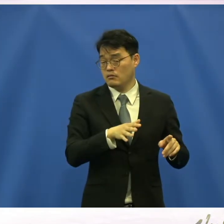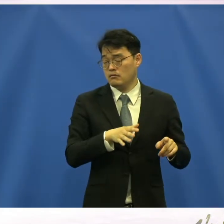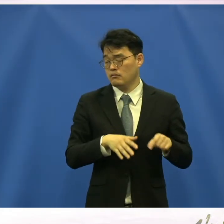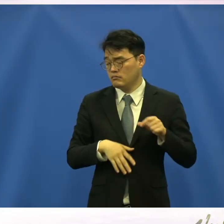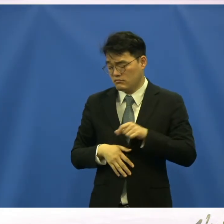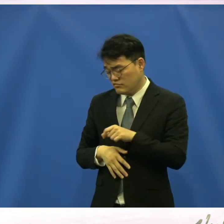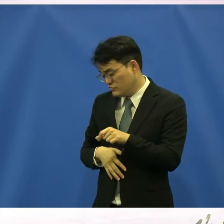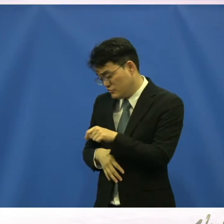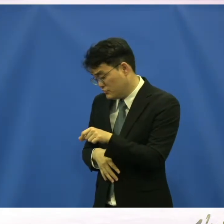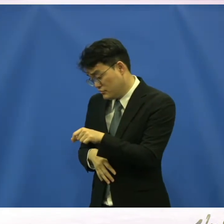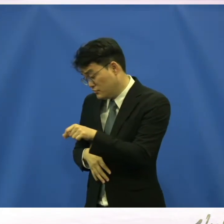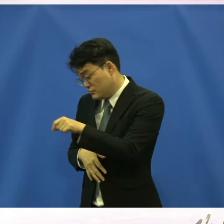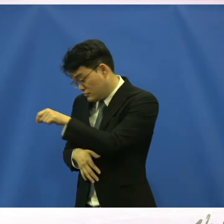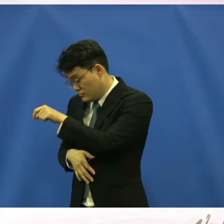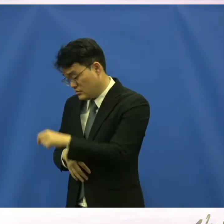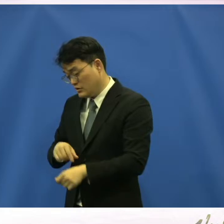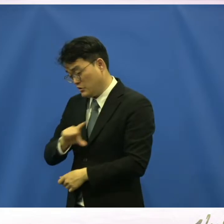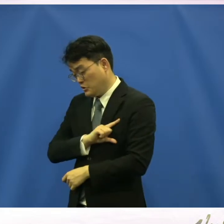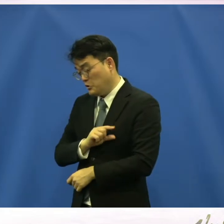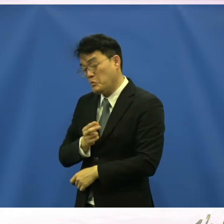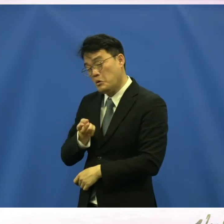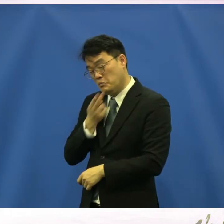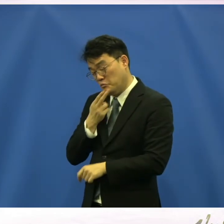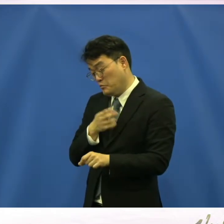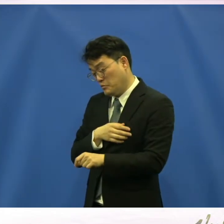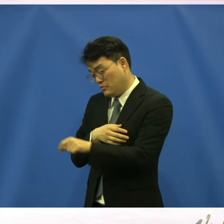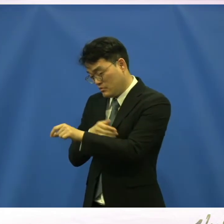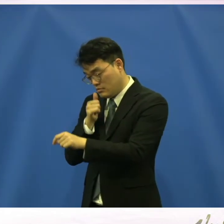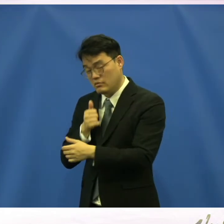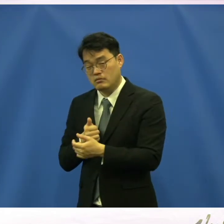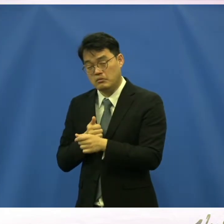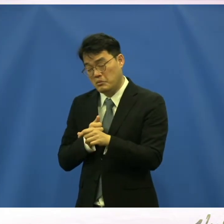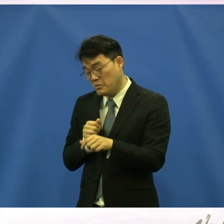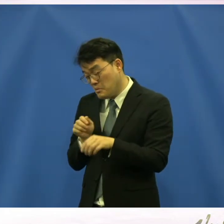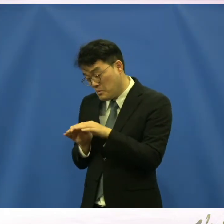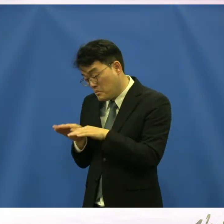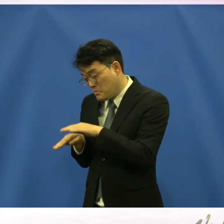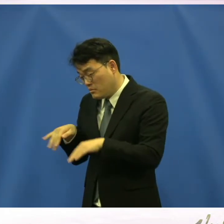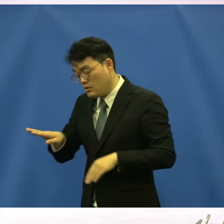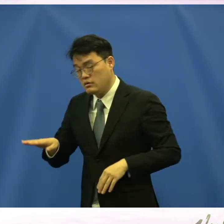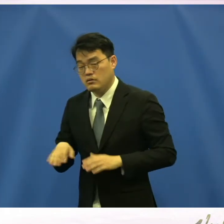세상을 가면 전부 다 유명해지고 싶은 사람들이 각축장이잖아요.